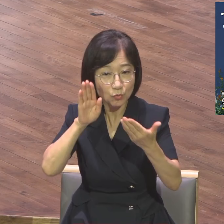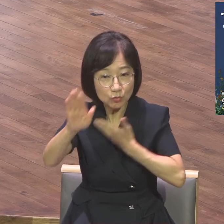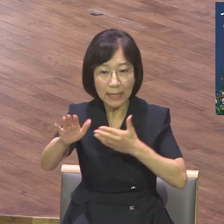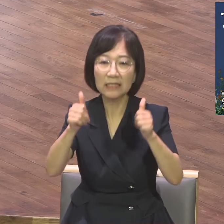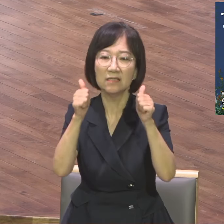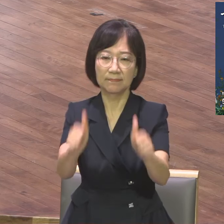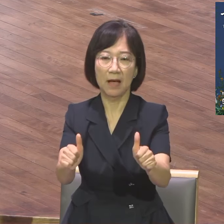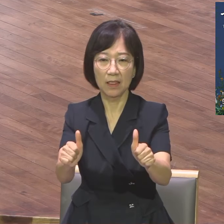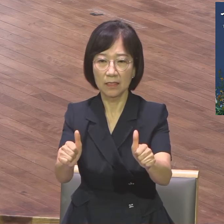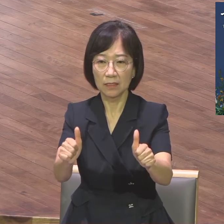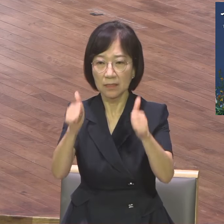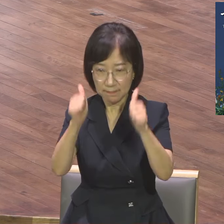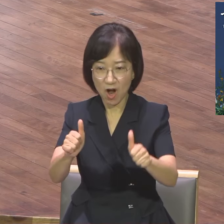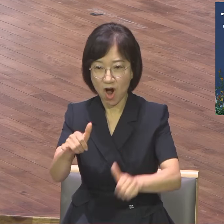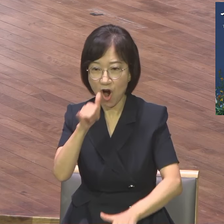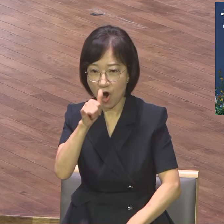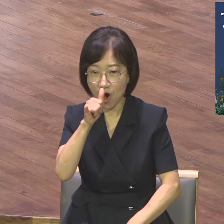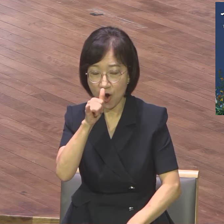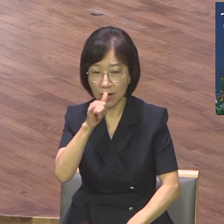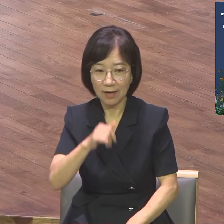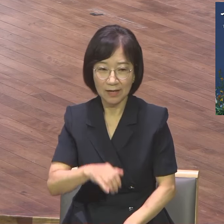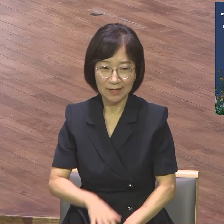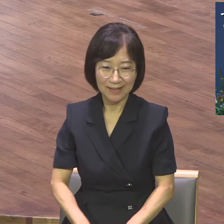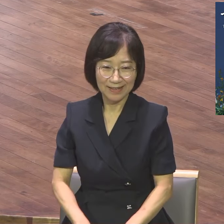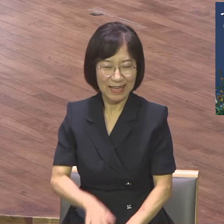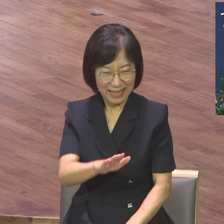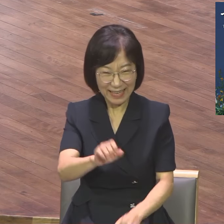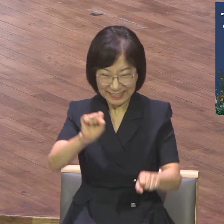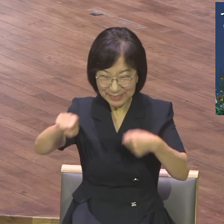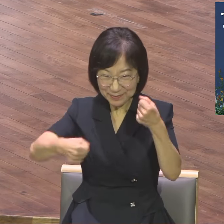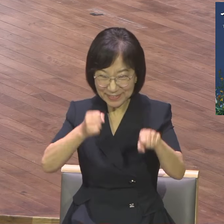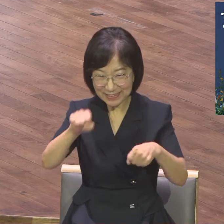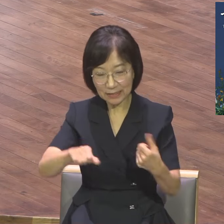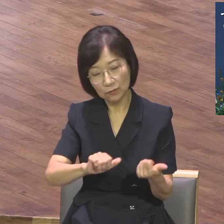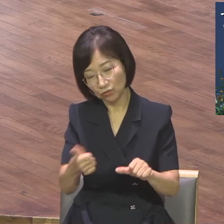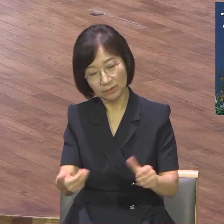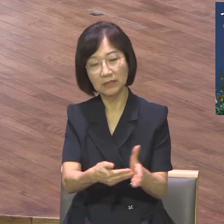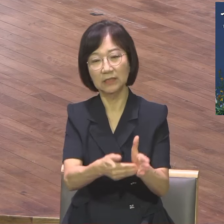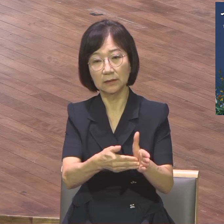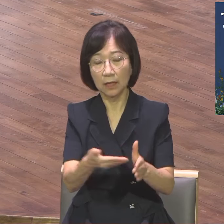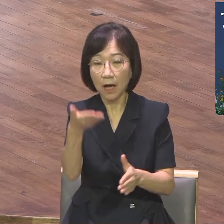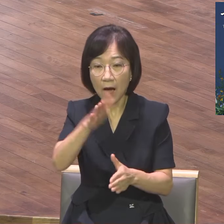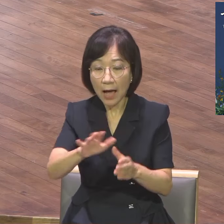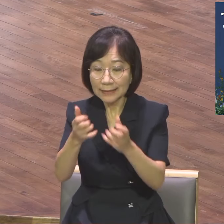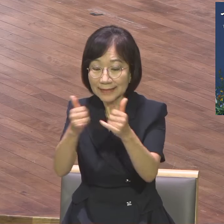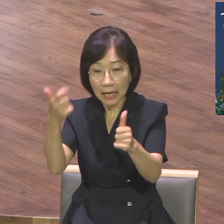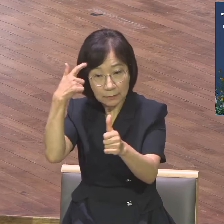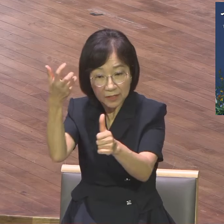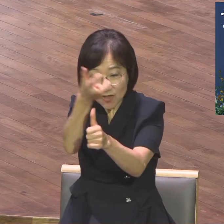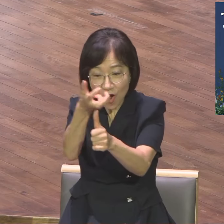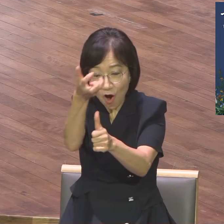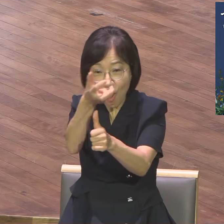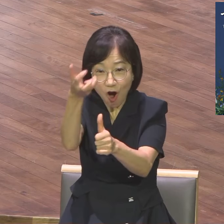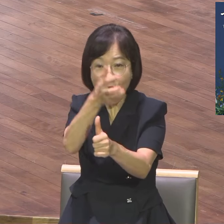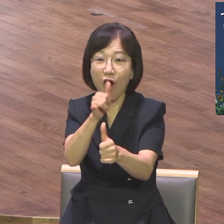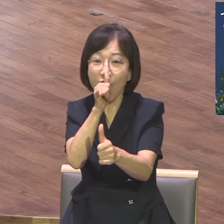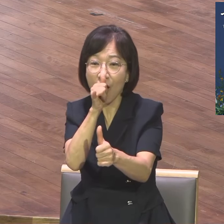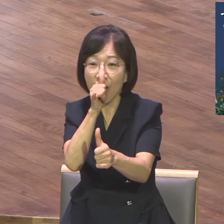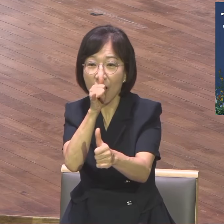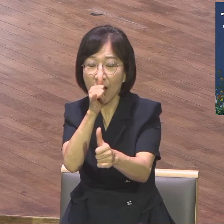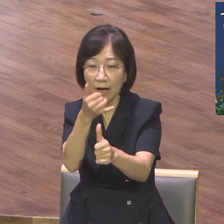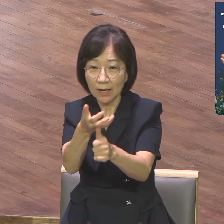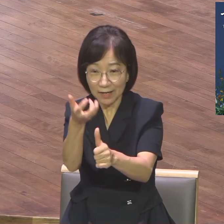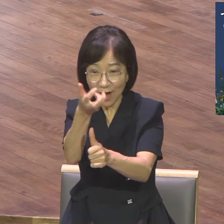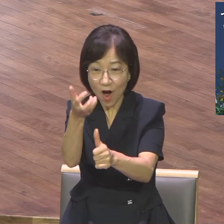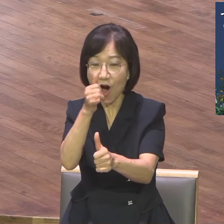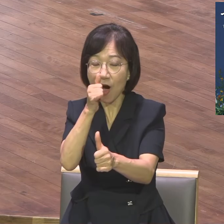있다 그랬어요. 죽으면 끝나면 짐승들은 죽으면 끝이에요. 사람은 영이다. 영이 육체는 흙으로